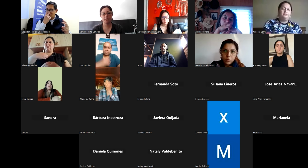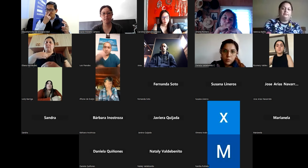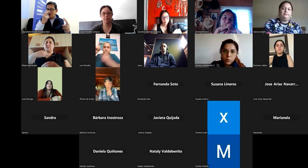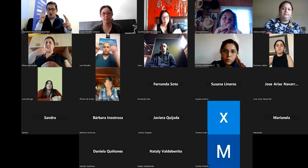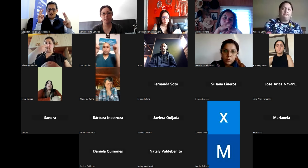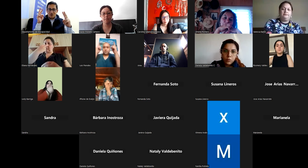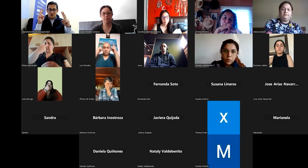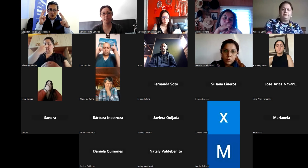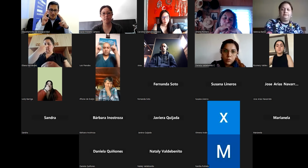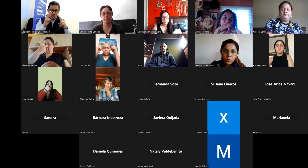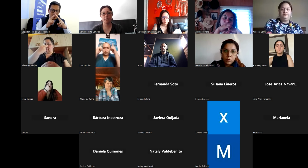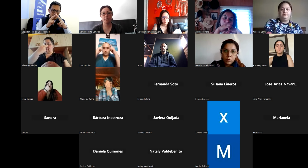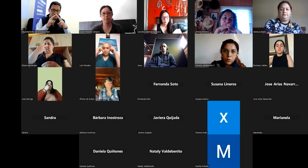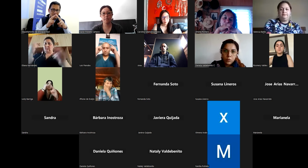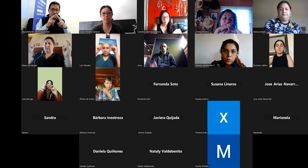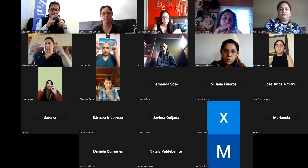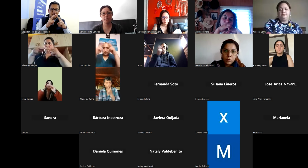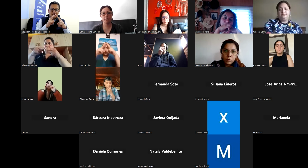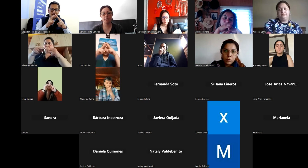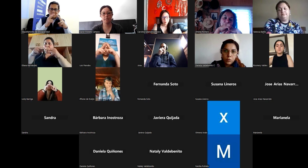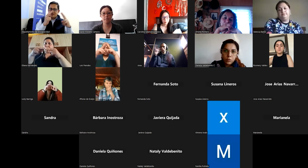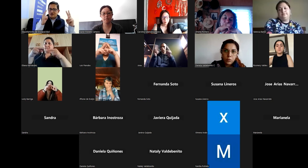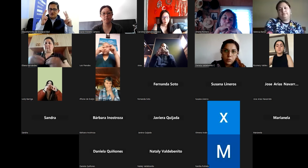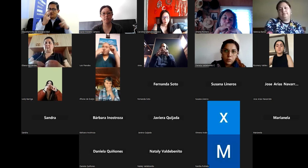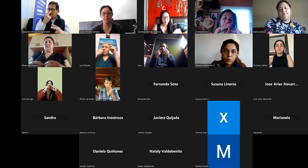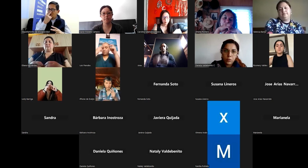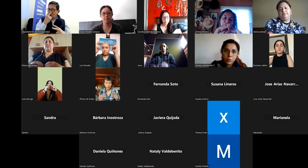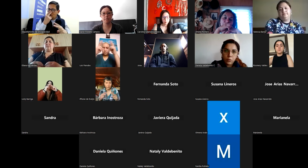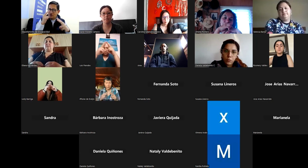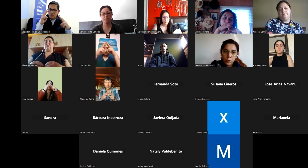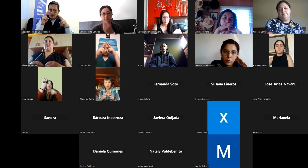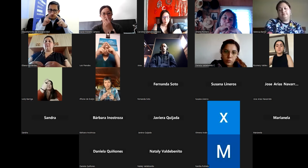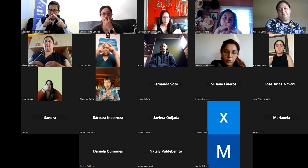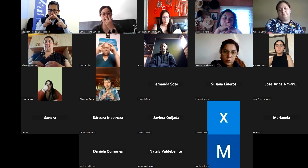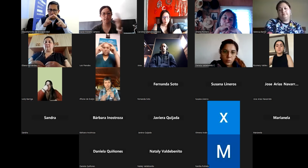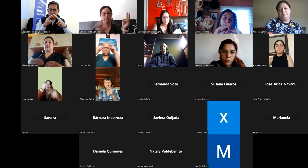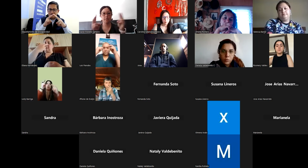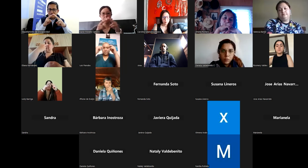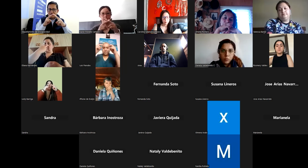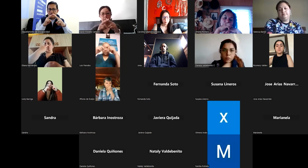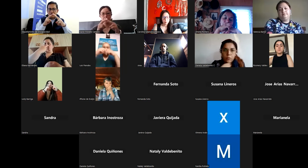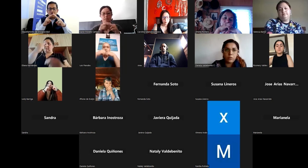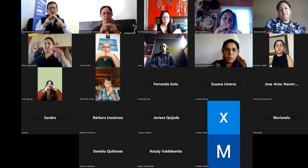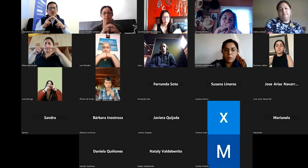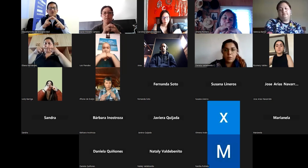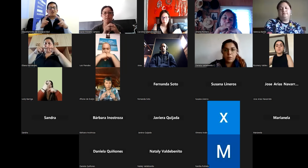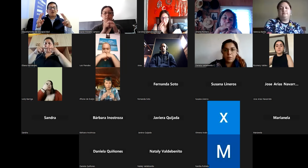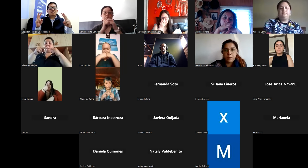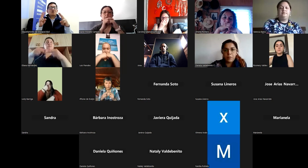mis ojos y tus ojos se encuentran nos vemos ojo y ojo se encuentran hoy si lo hacemos también así